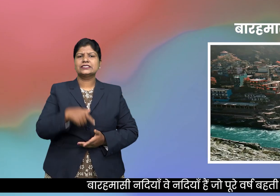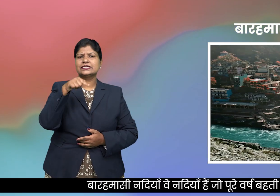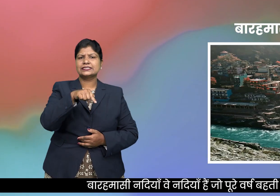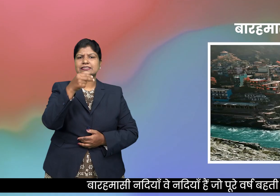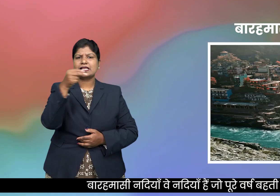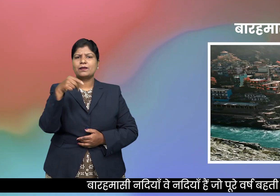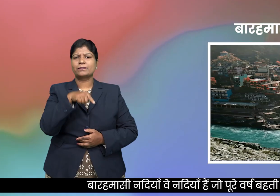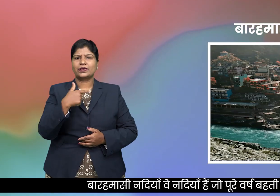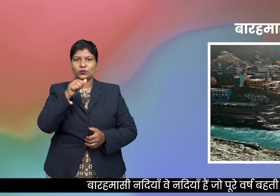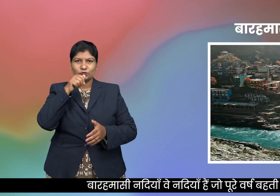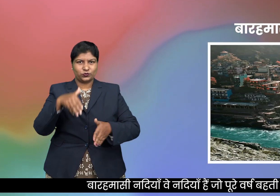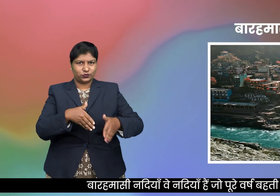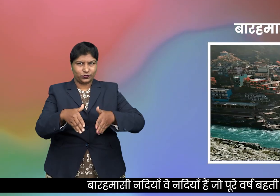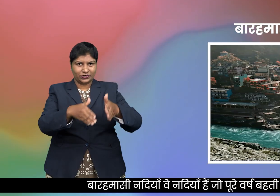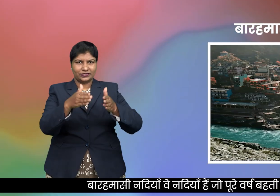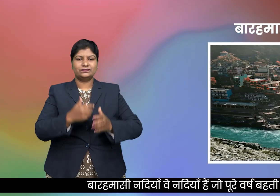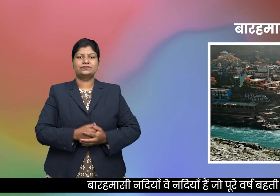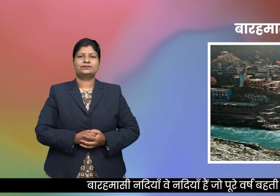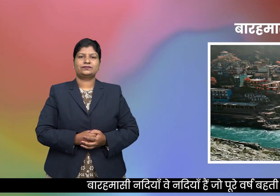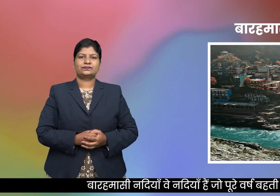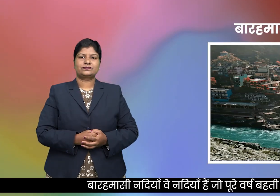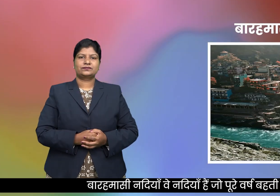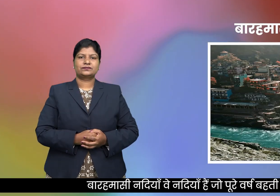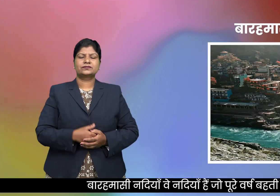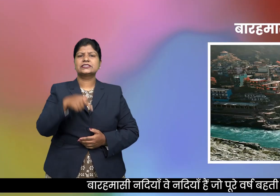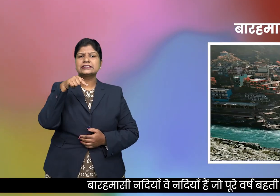बारहमासी नदियां वे नदियां हैं जो पूरे वर्ष बहती रहती हैं।